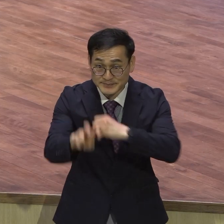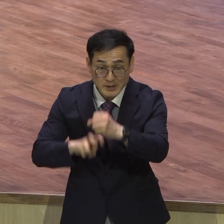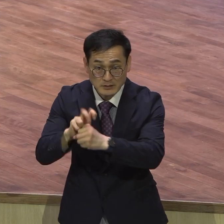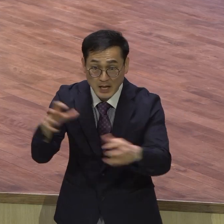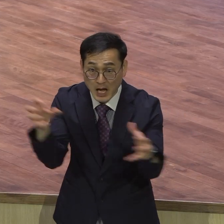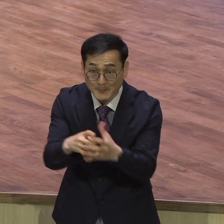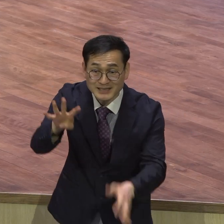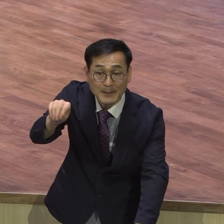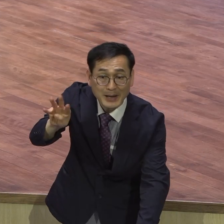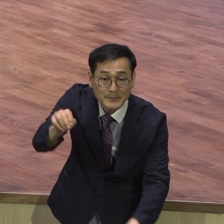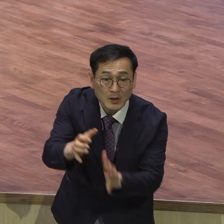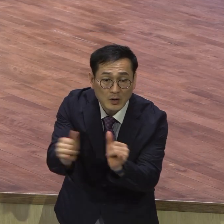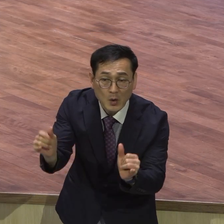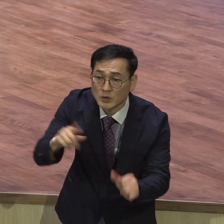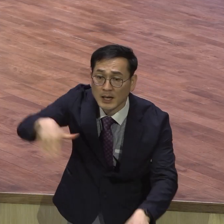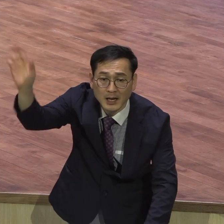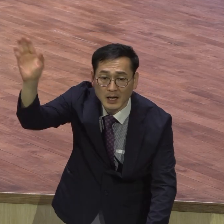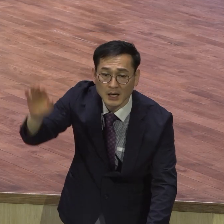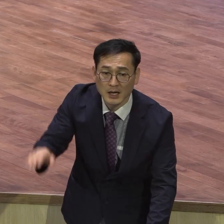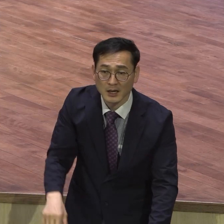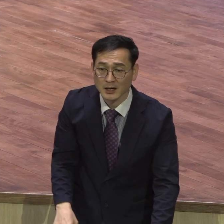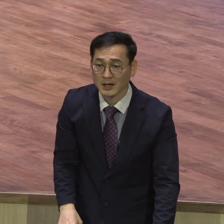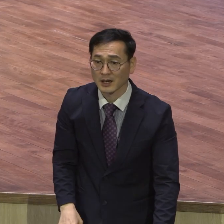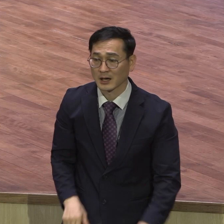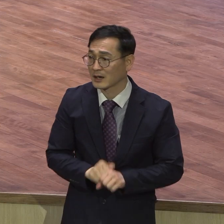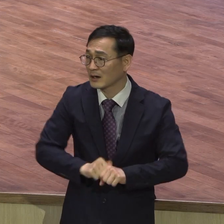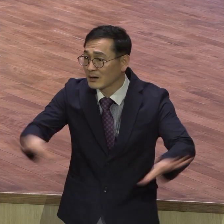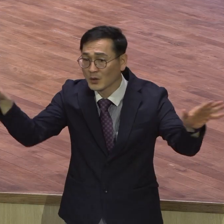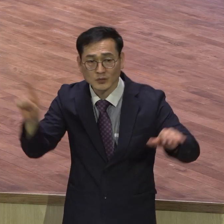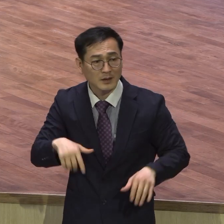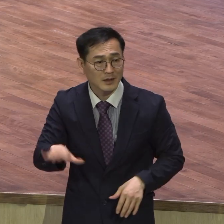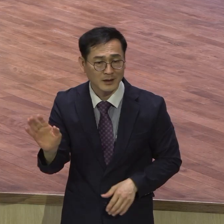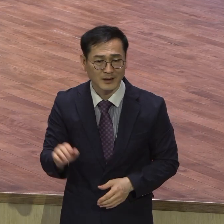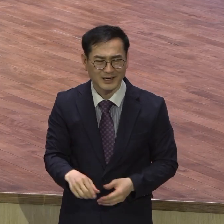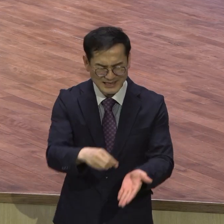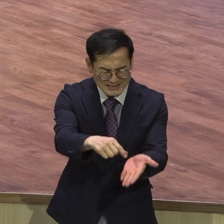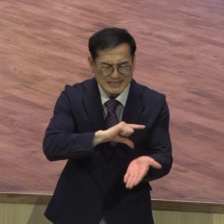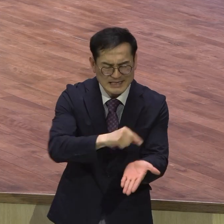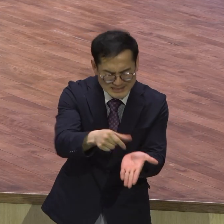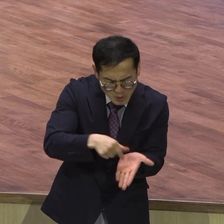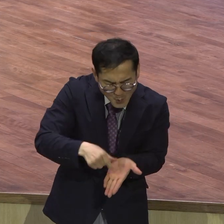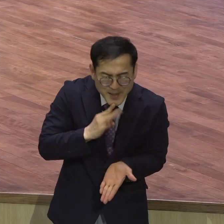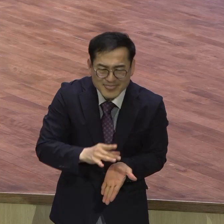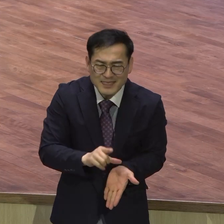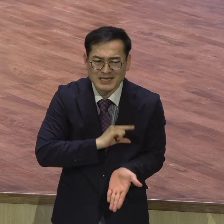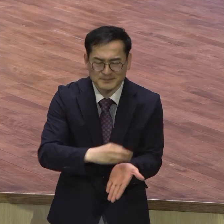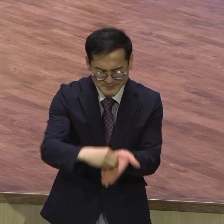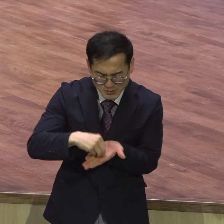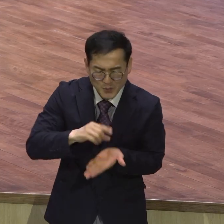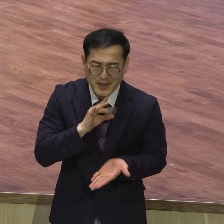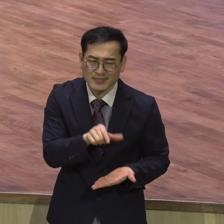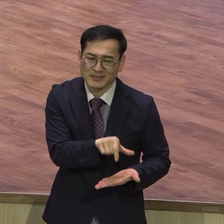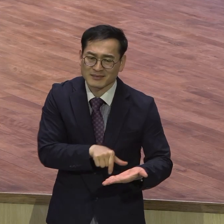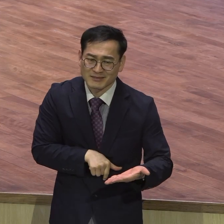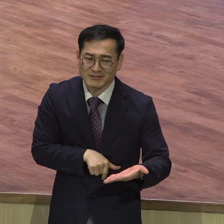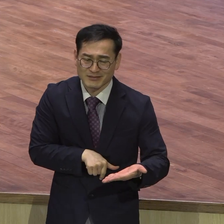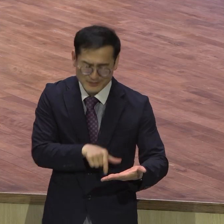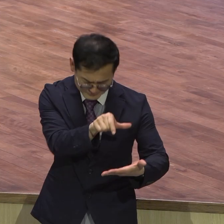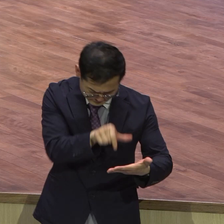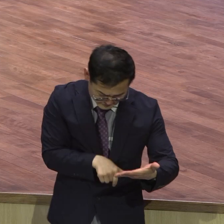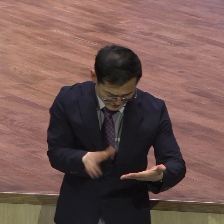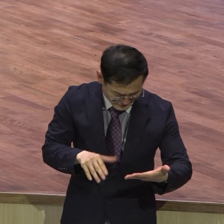그걸 새가족부서 알아서 하세요 하여튼 등록을 그렇게 했다고요 그렇게 올해는 코로나 때문에